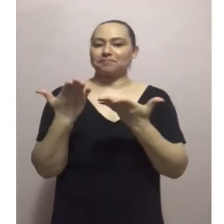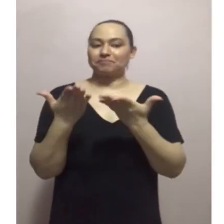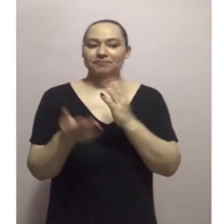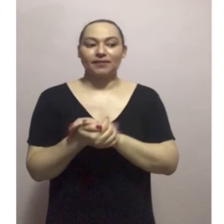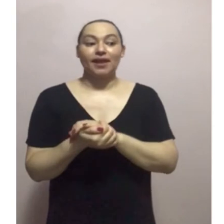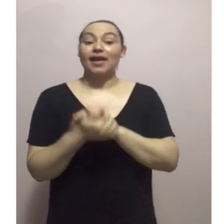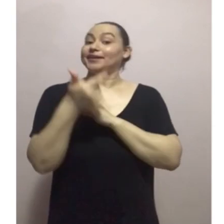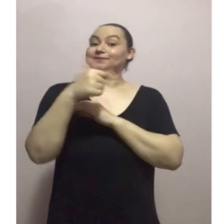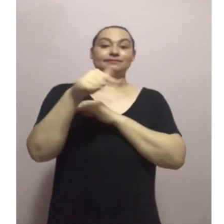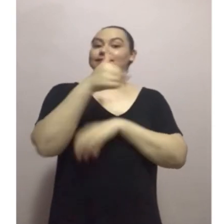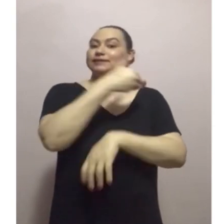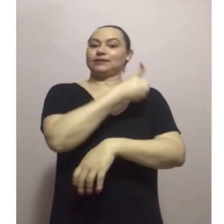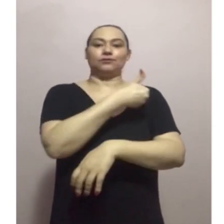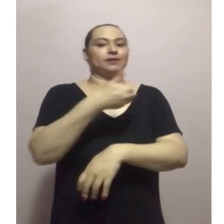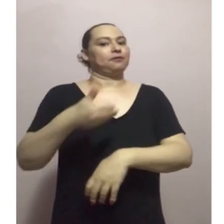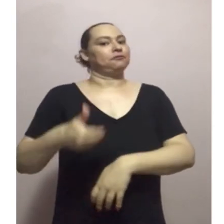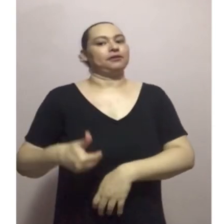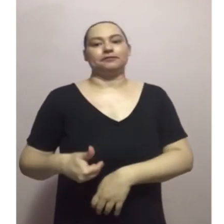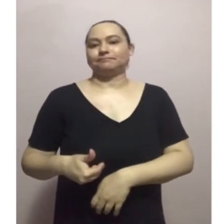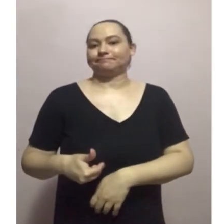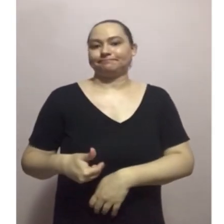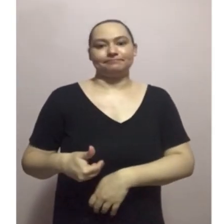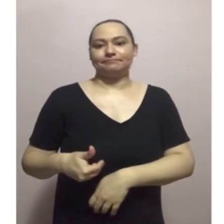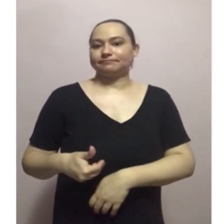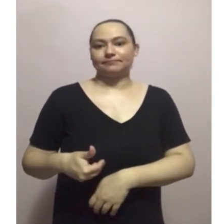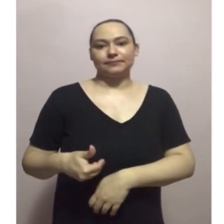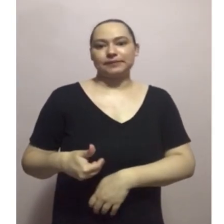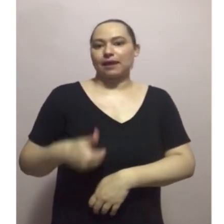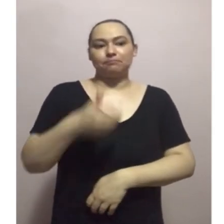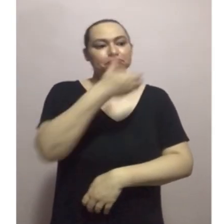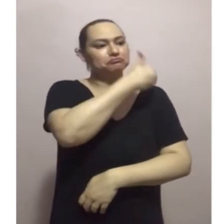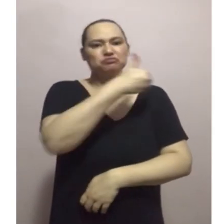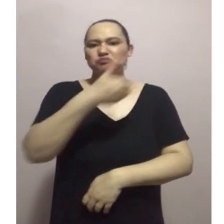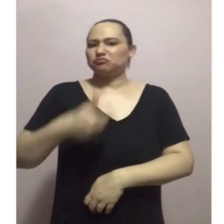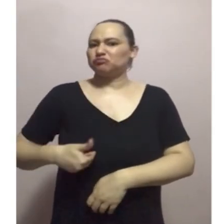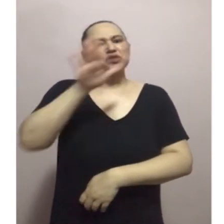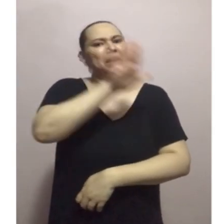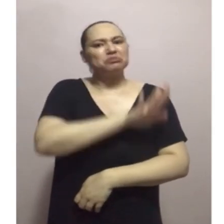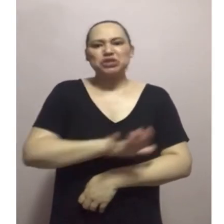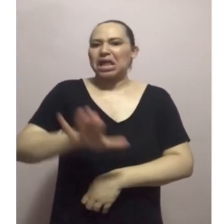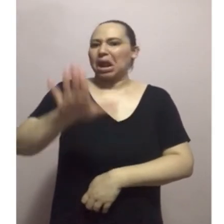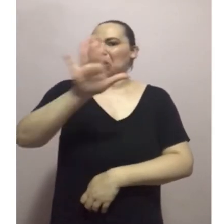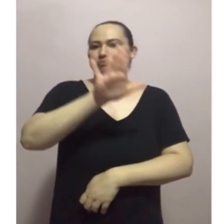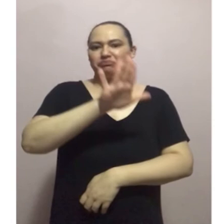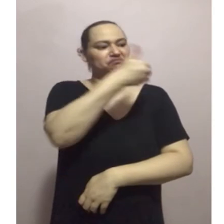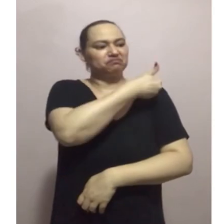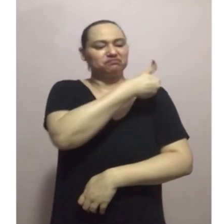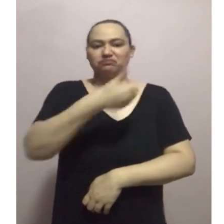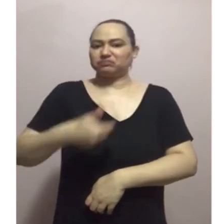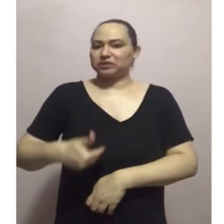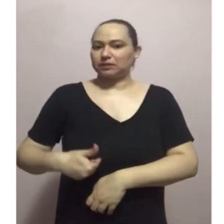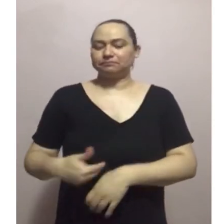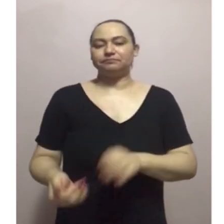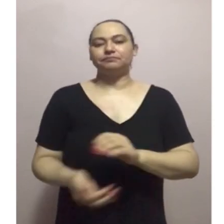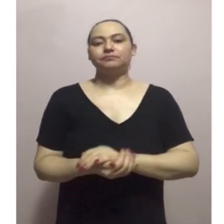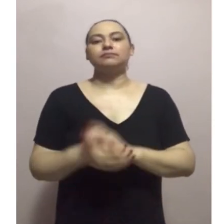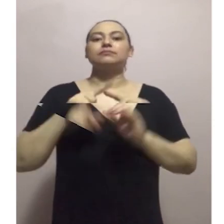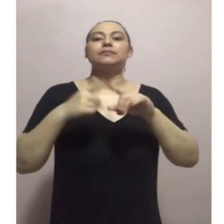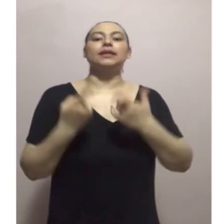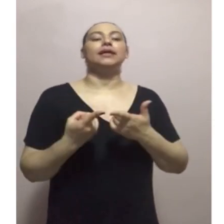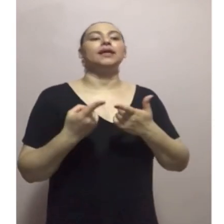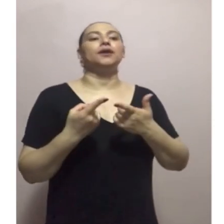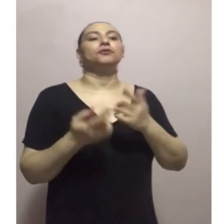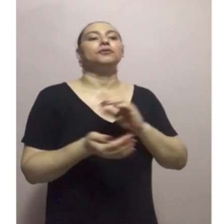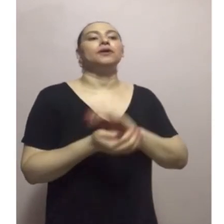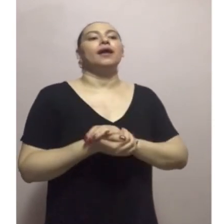Ausência de governo, né? Ausência de governo, de modo geral. E eu acho que queria te